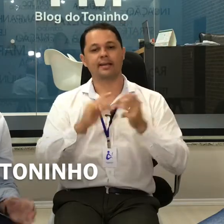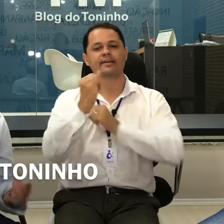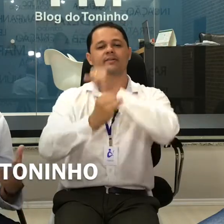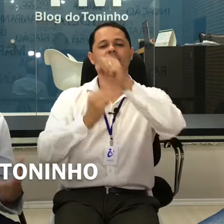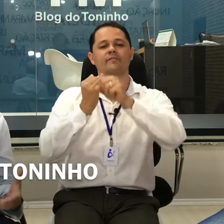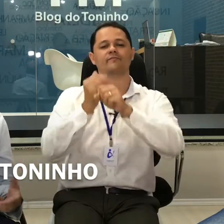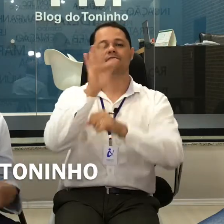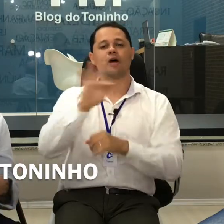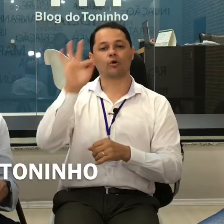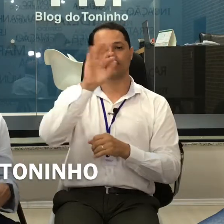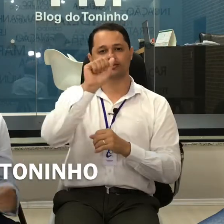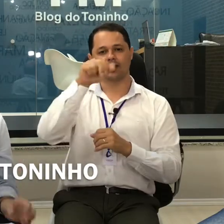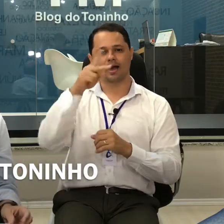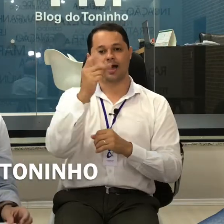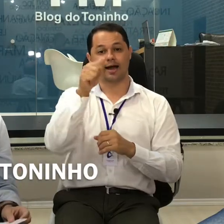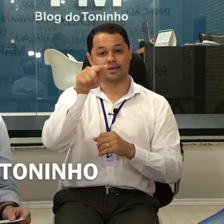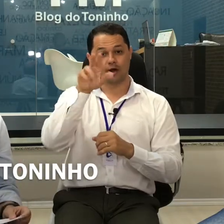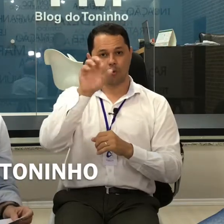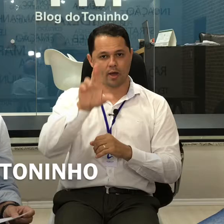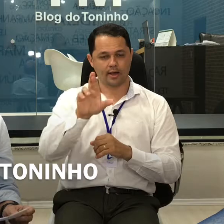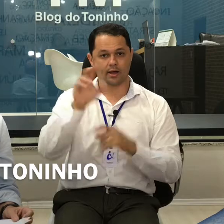Faculdades Anhanguera, Polo Presidente Venceslau. Você pode fazer